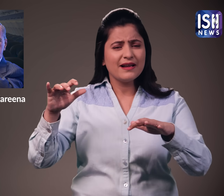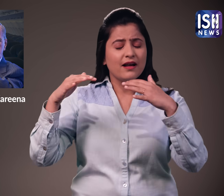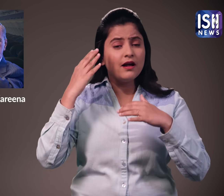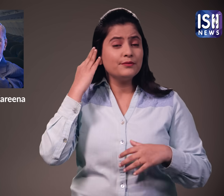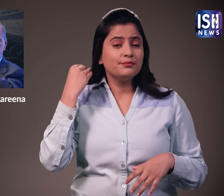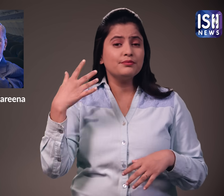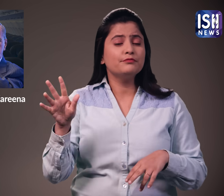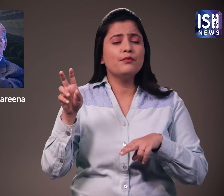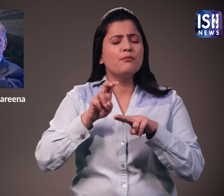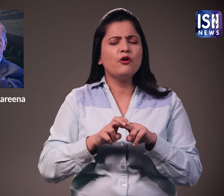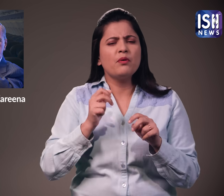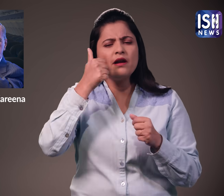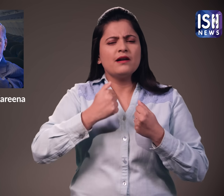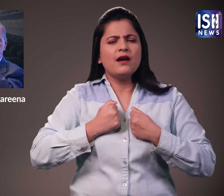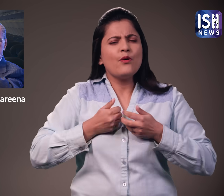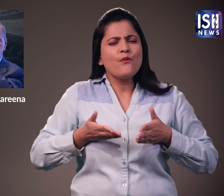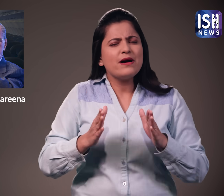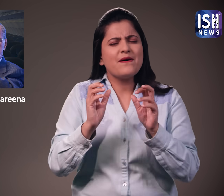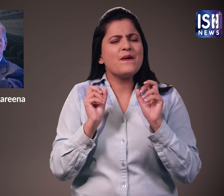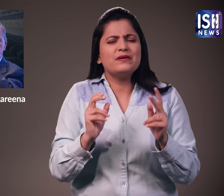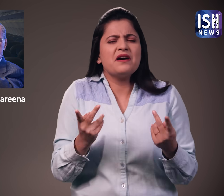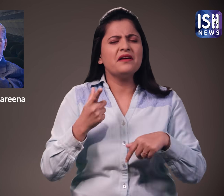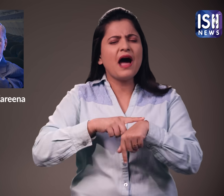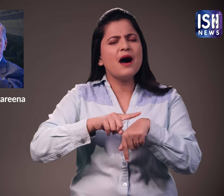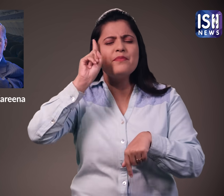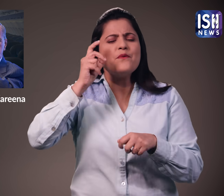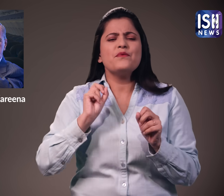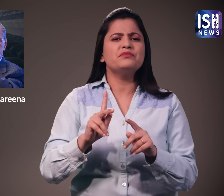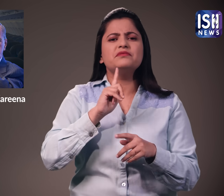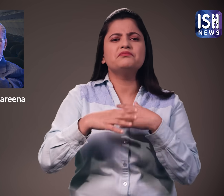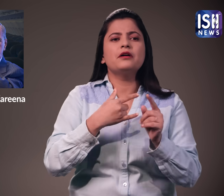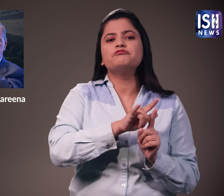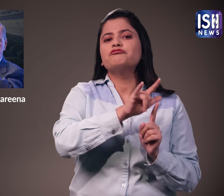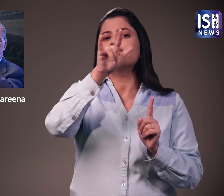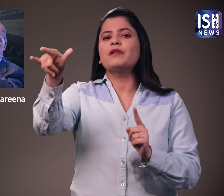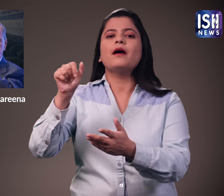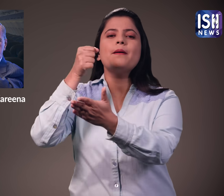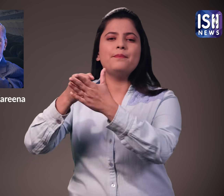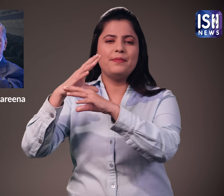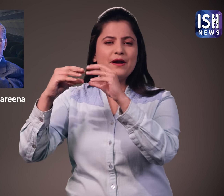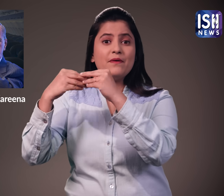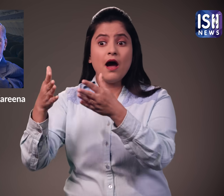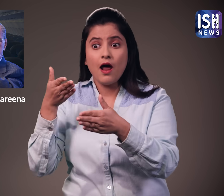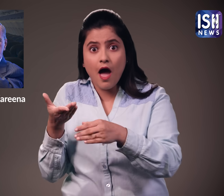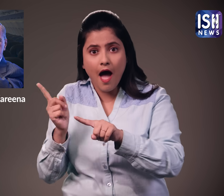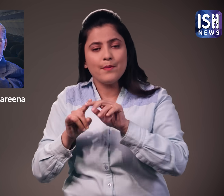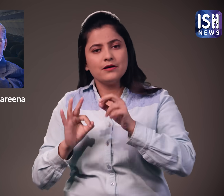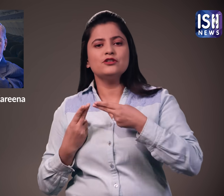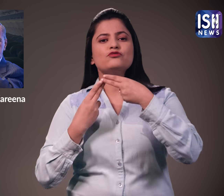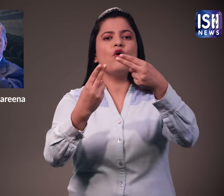उन्होंने सबी कमेंट्स को नजर अंदास कर दिया और जैसा चाहे वैसा किया ये इस जोड़े द्वारा साजा की गई एक